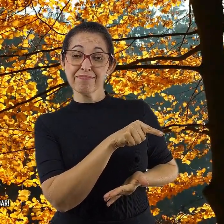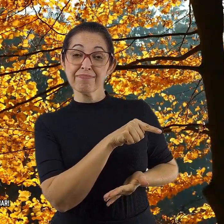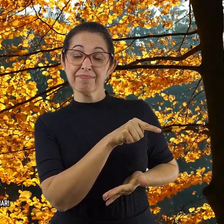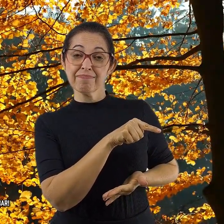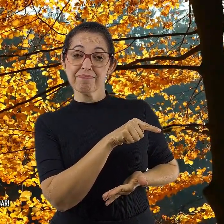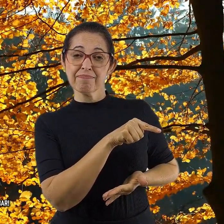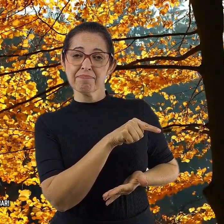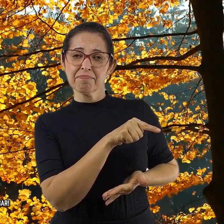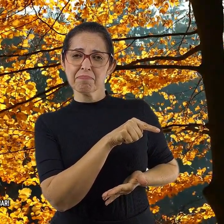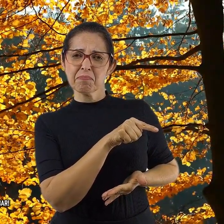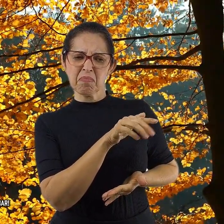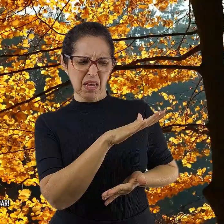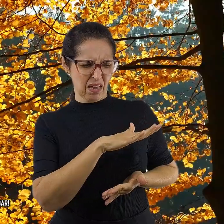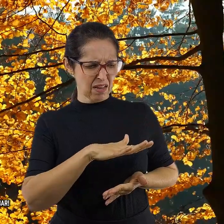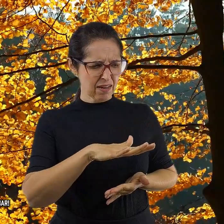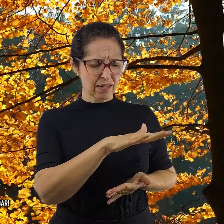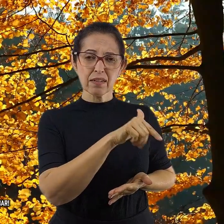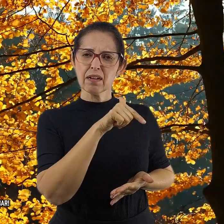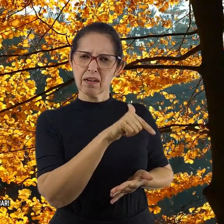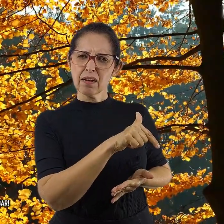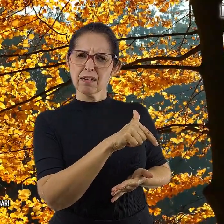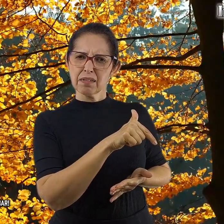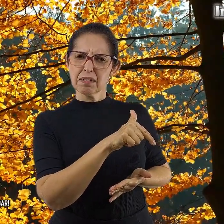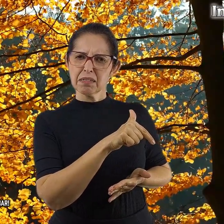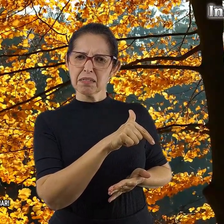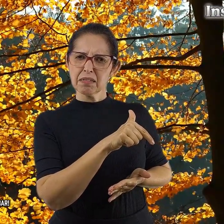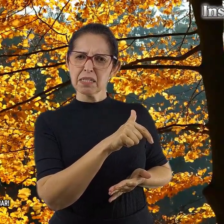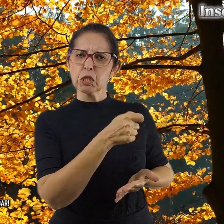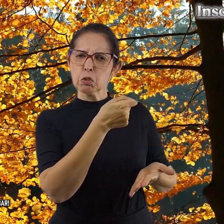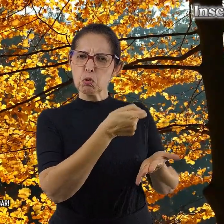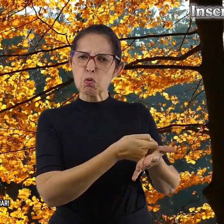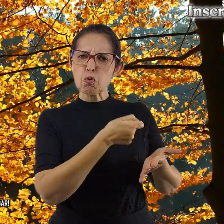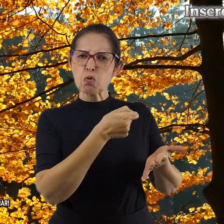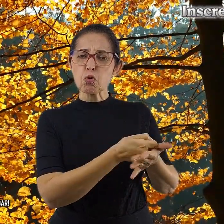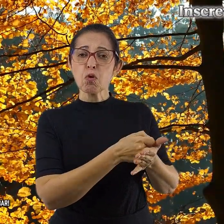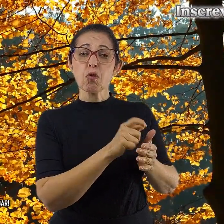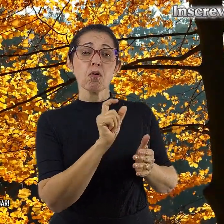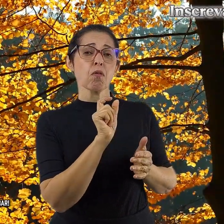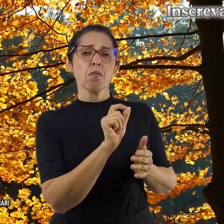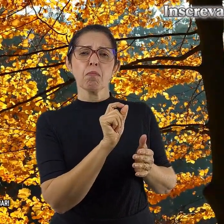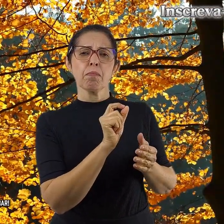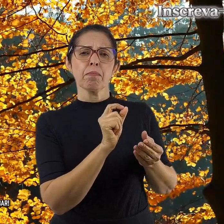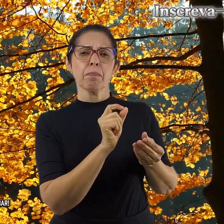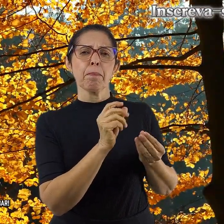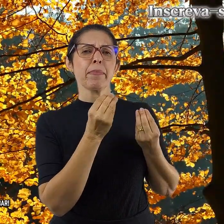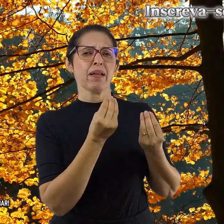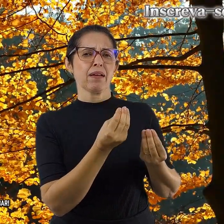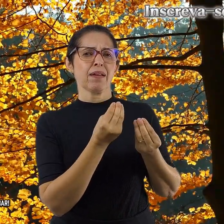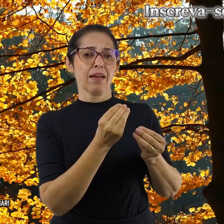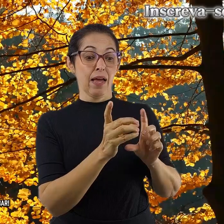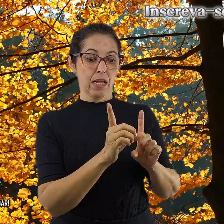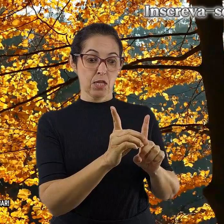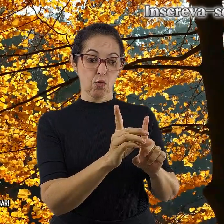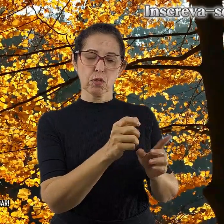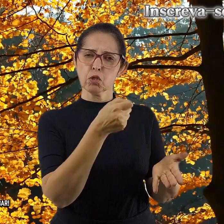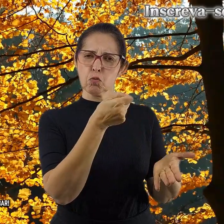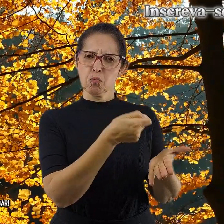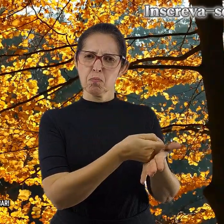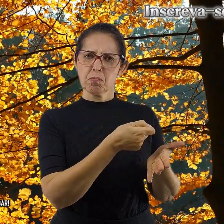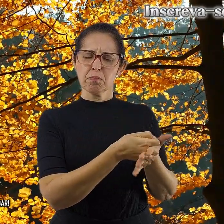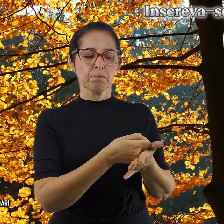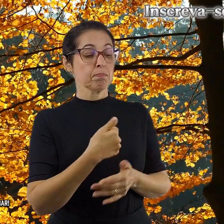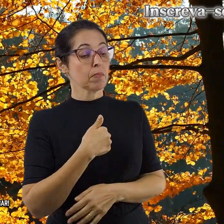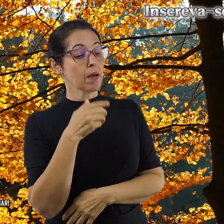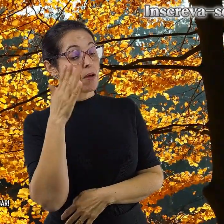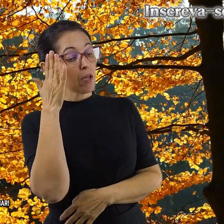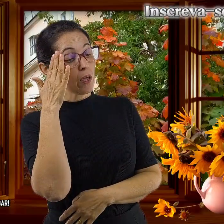como que eles lutaram pelo estabelecimento da doutrina. Ele disse: olha, eu sei